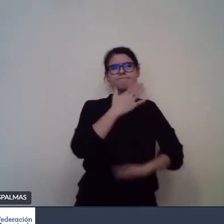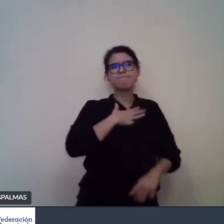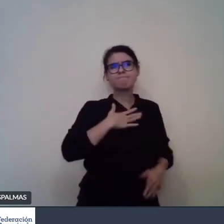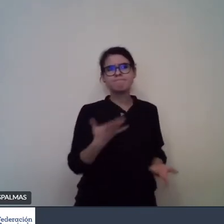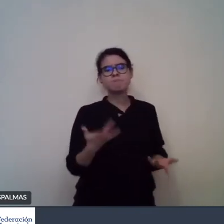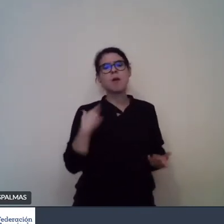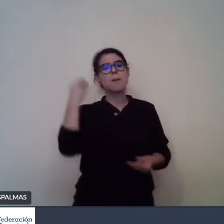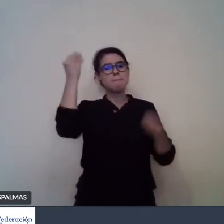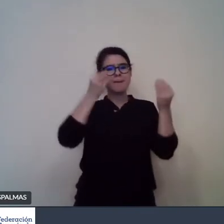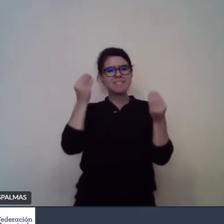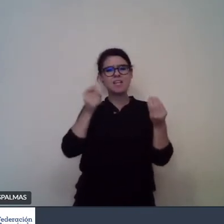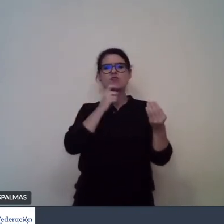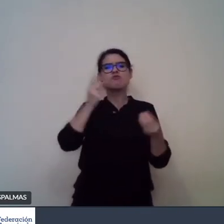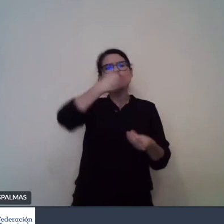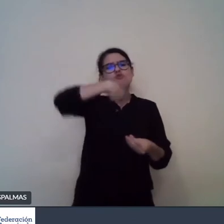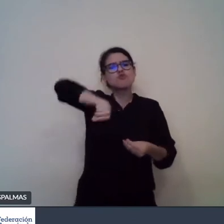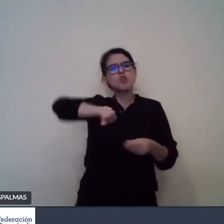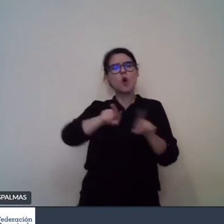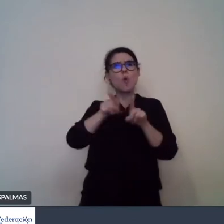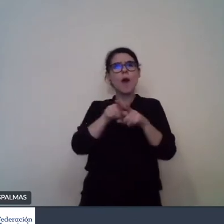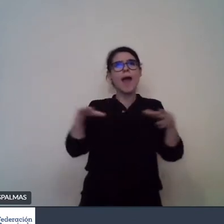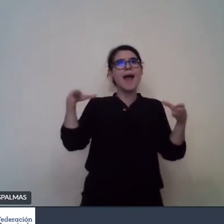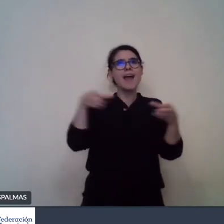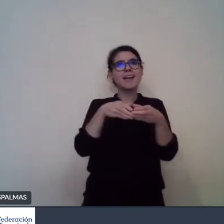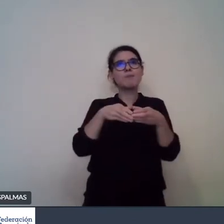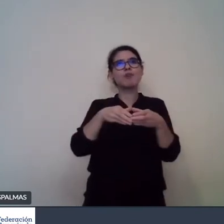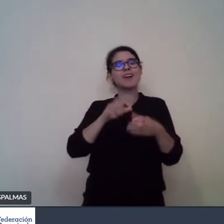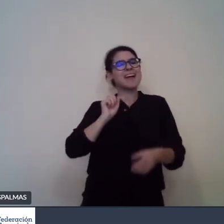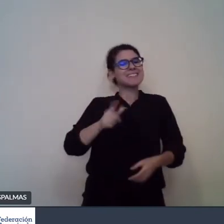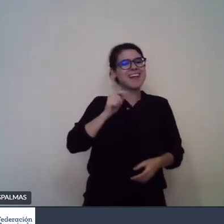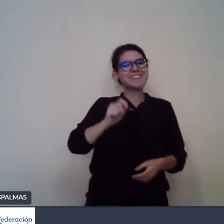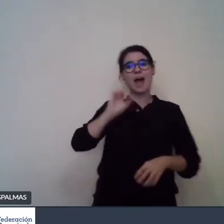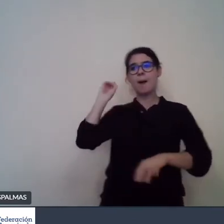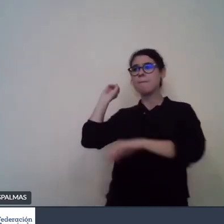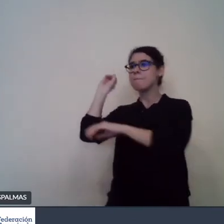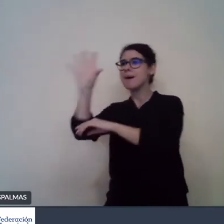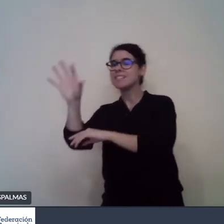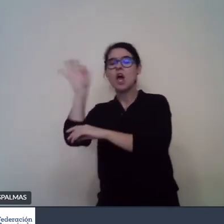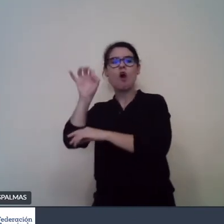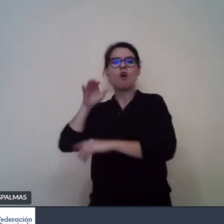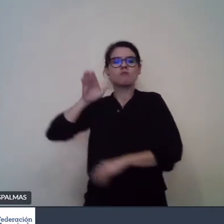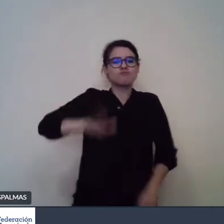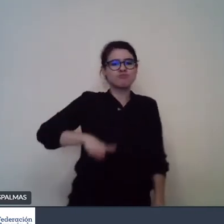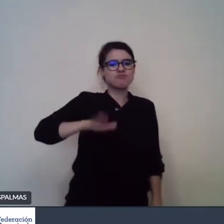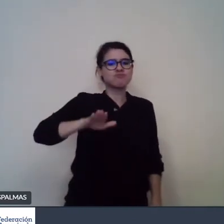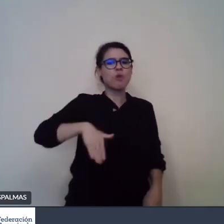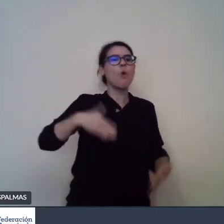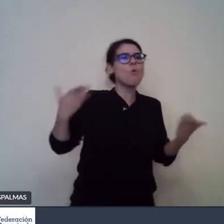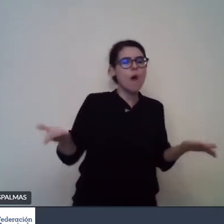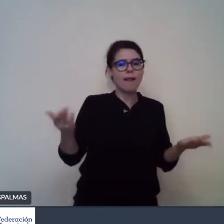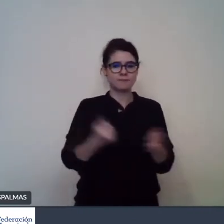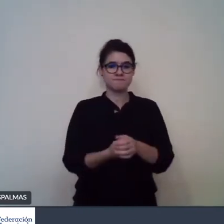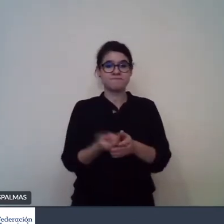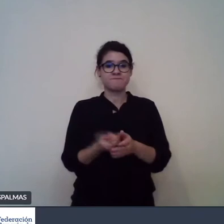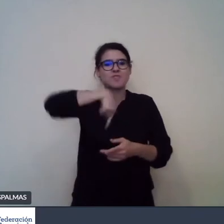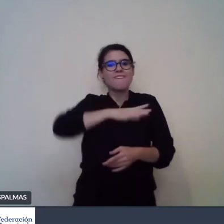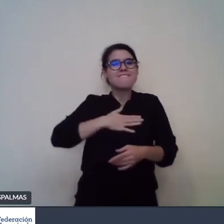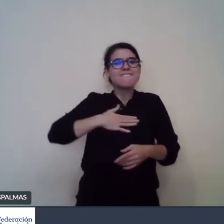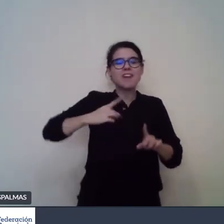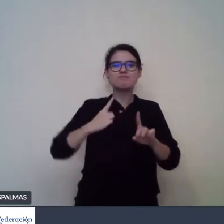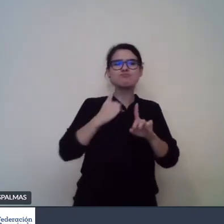o de bote. ¿Cuál es el uso que queremos hacer del bote en nuestro ataque? Y en base a